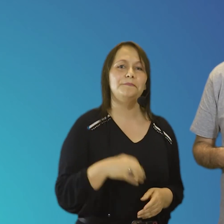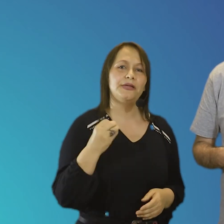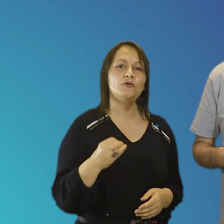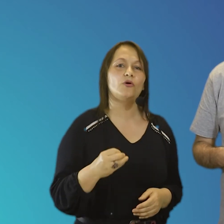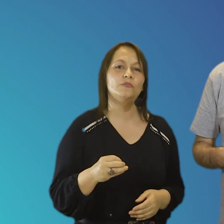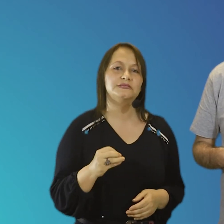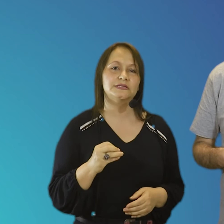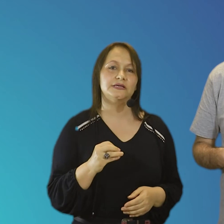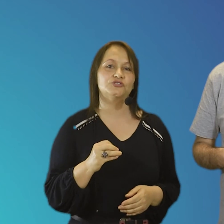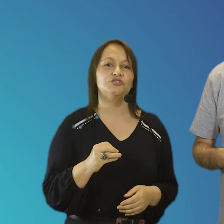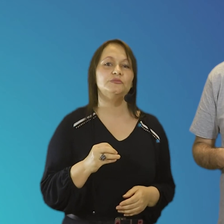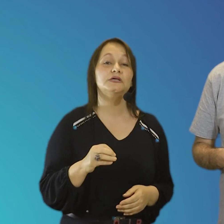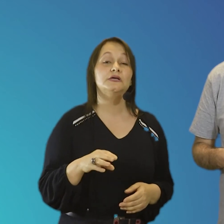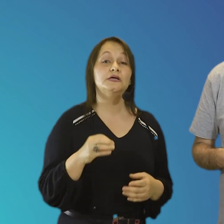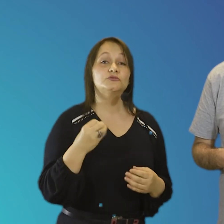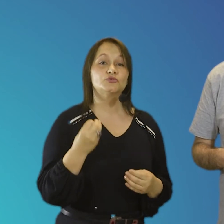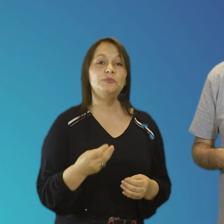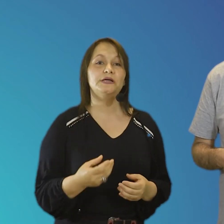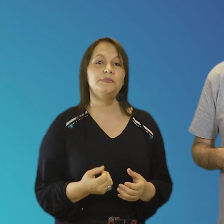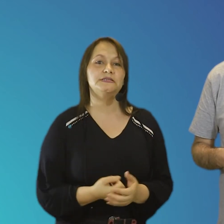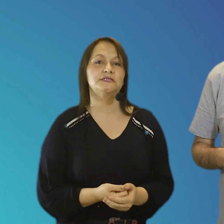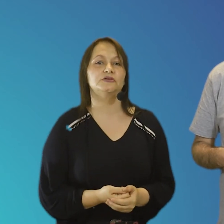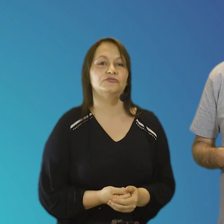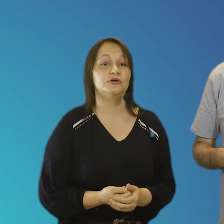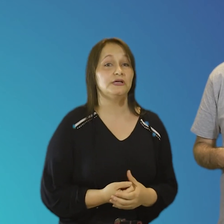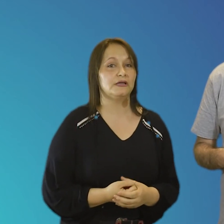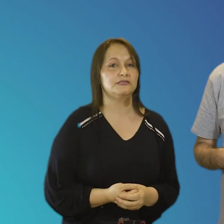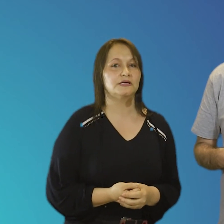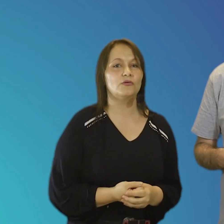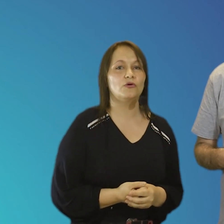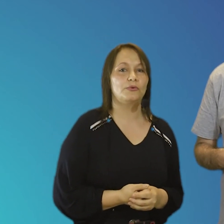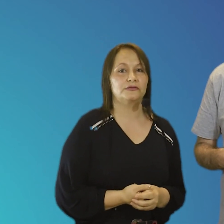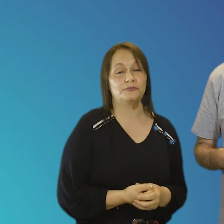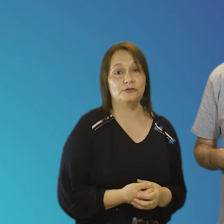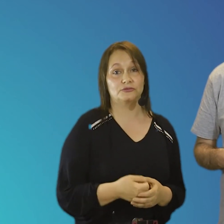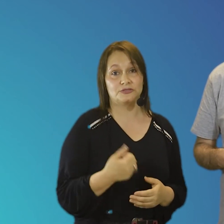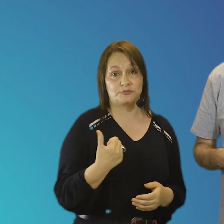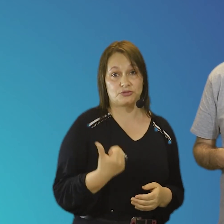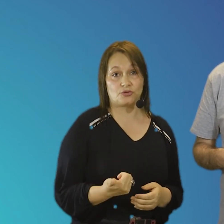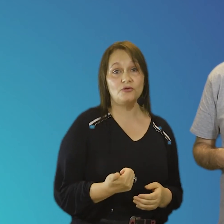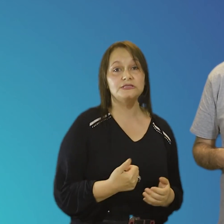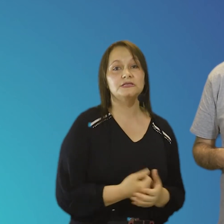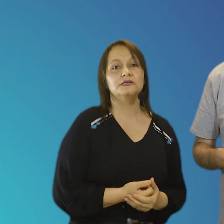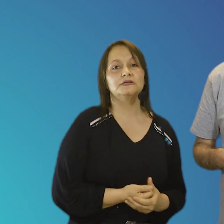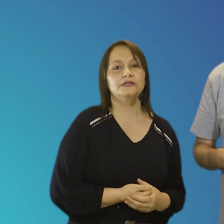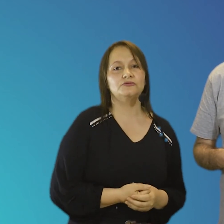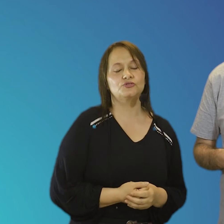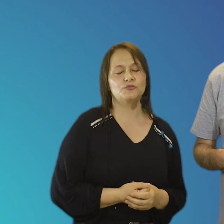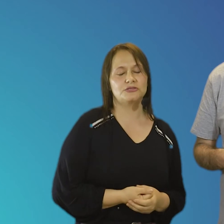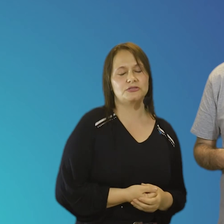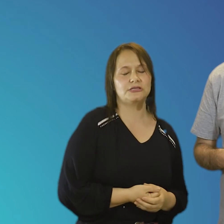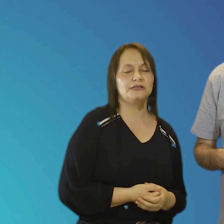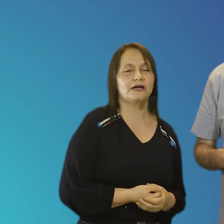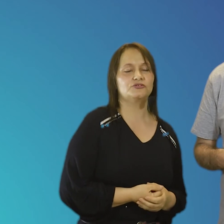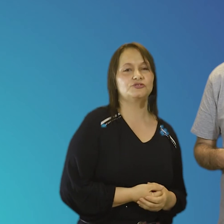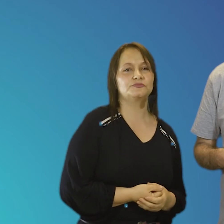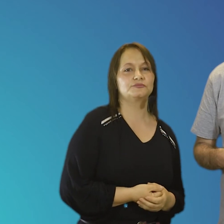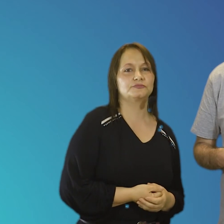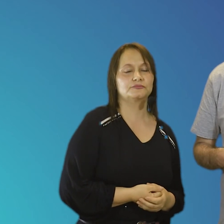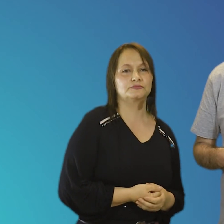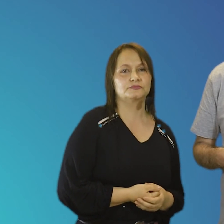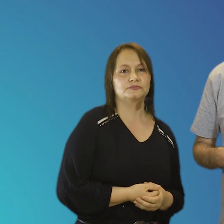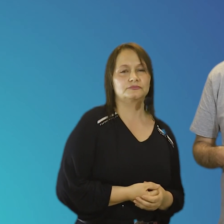massa, bem como esse regime superrepressivo em relação ao comportamento das pessoas dentro de uma sociedade.